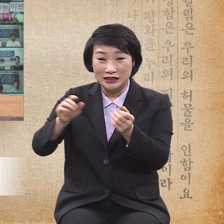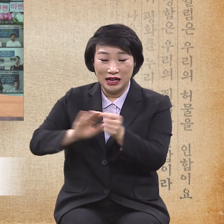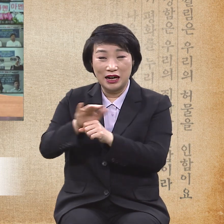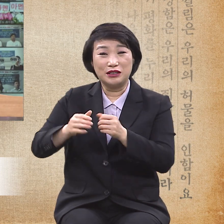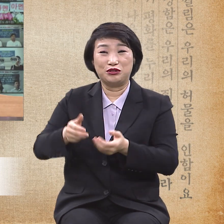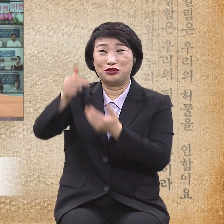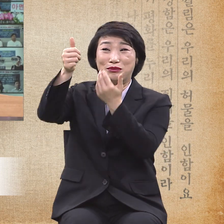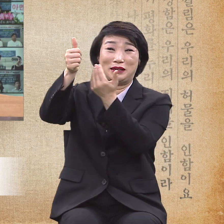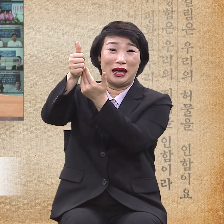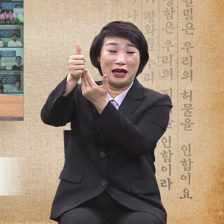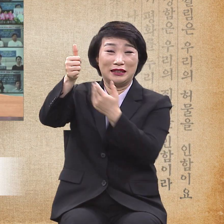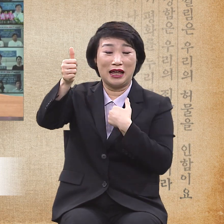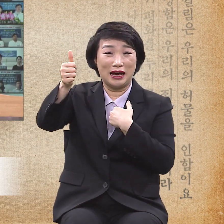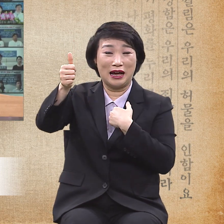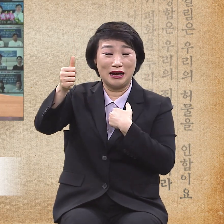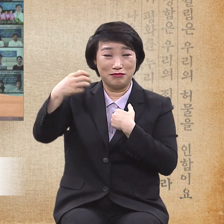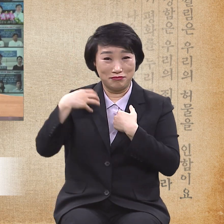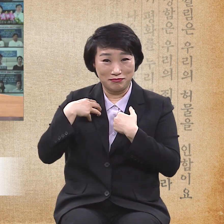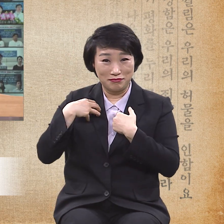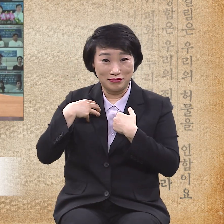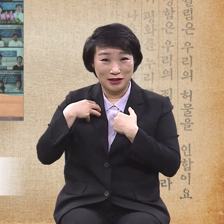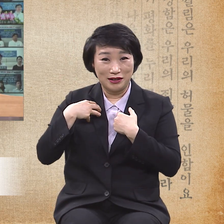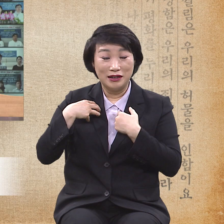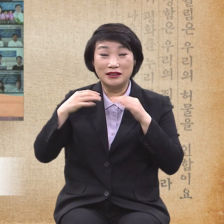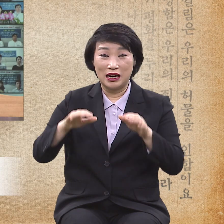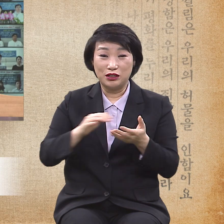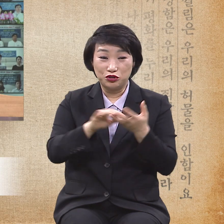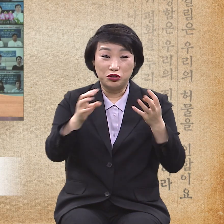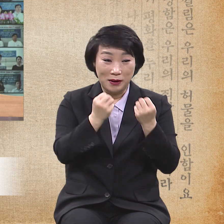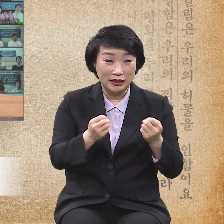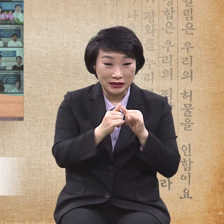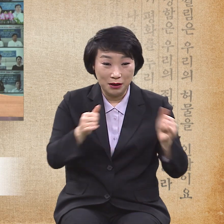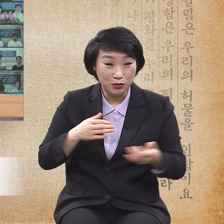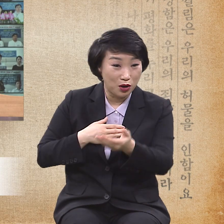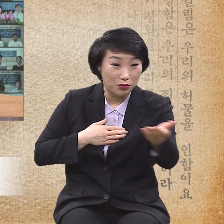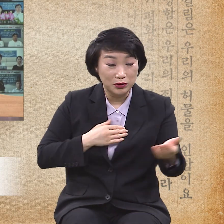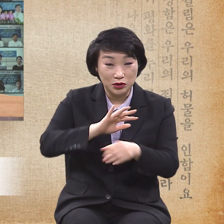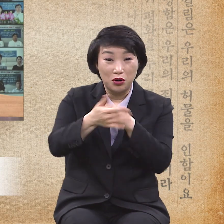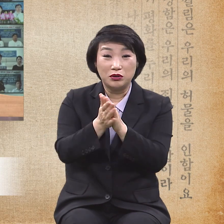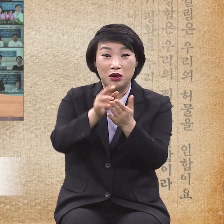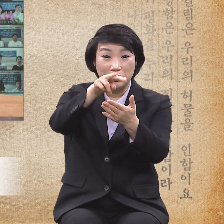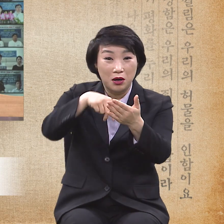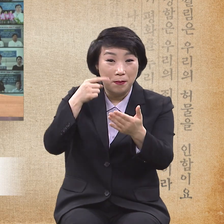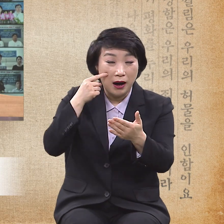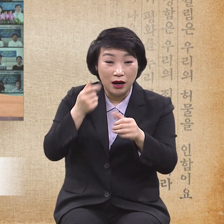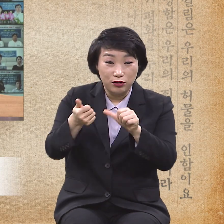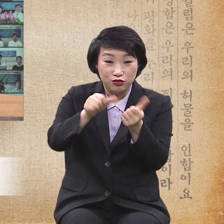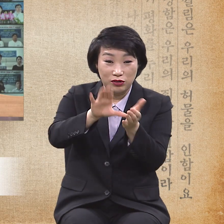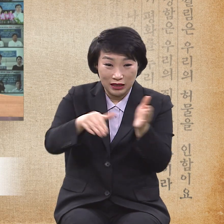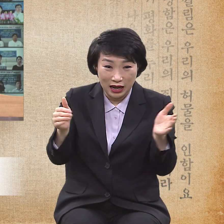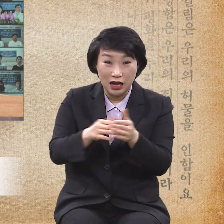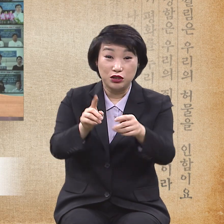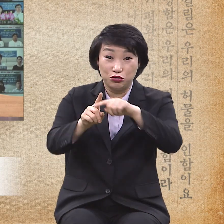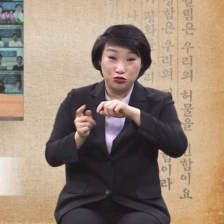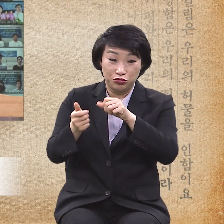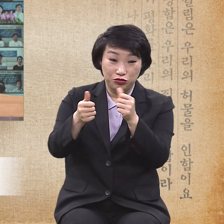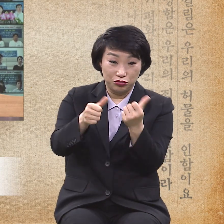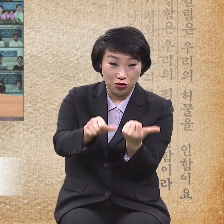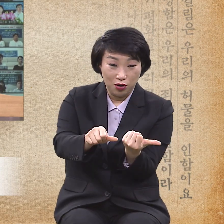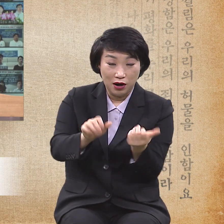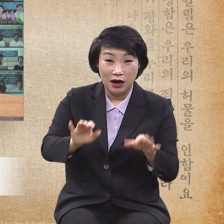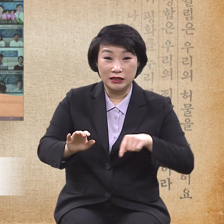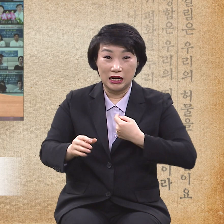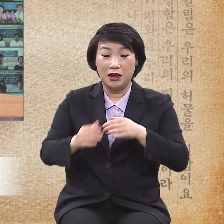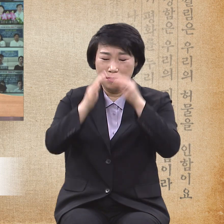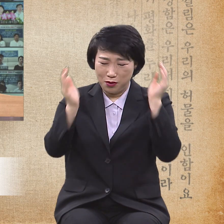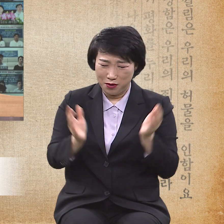위해 얼마나 많은 사람들이 성경을 읽어보니까 죽기까지 순교하며 자기